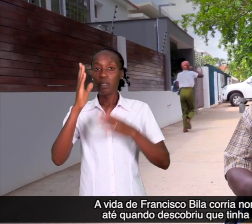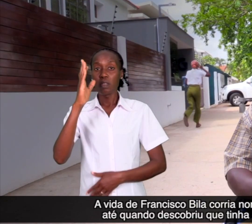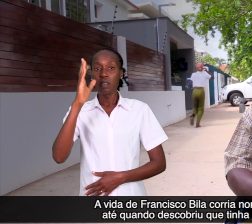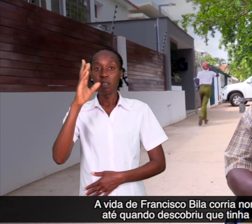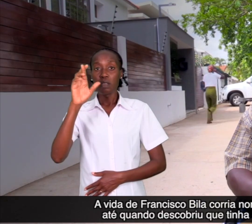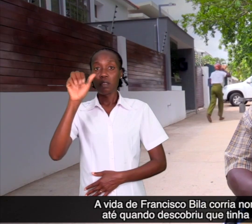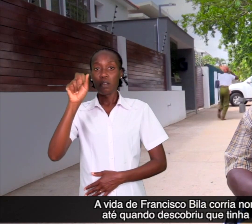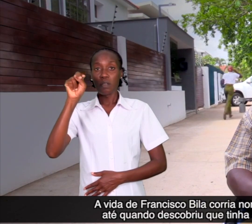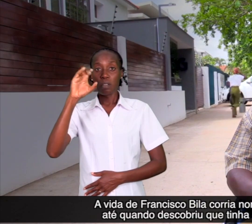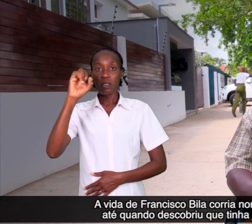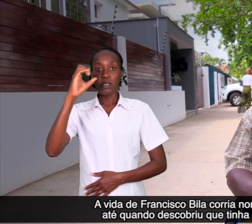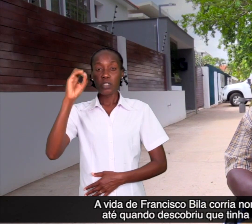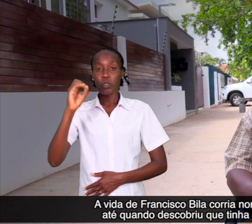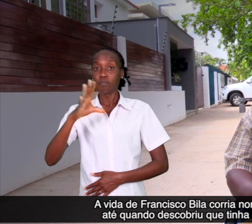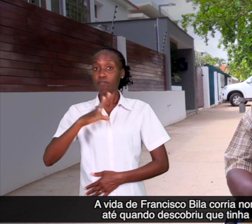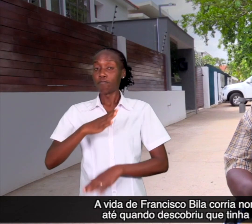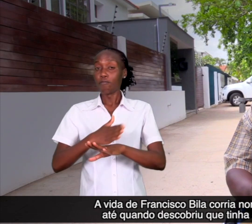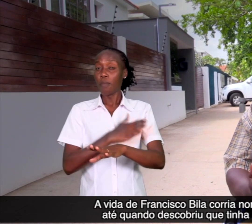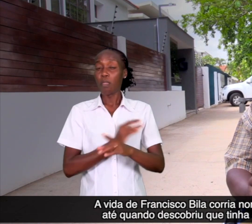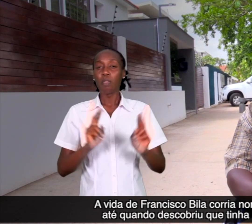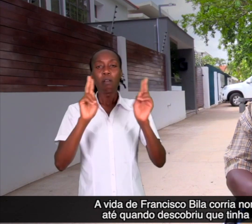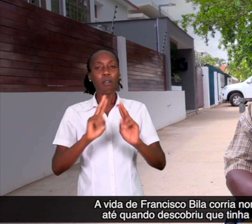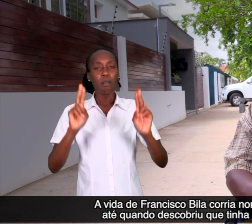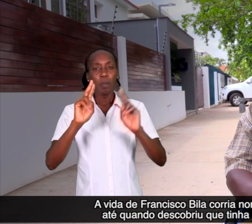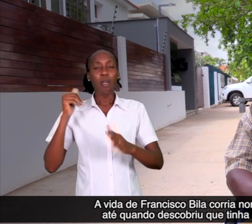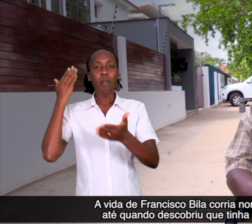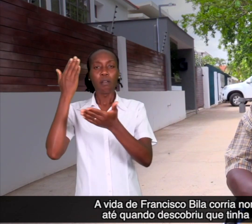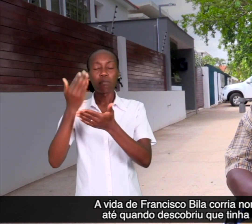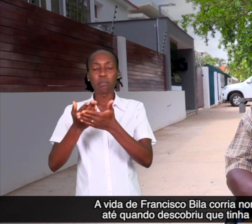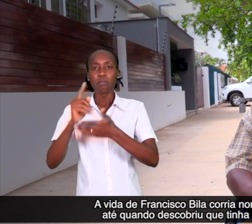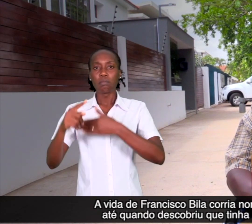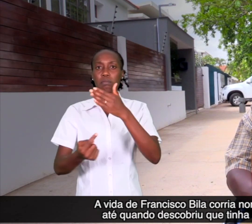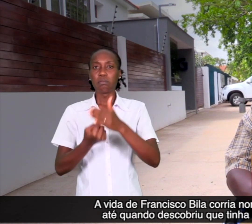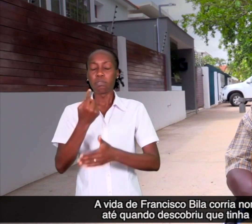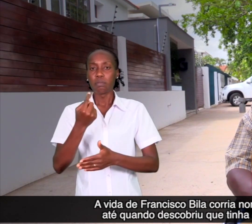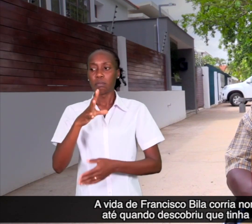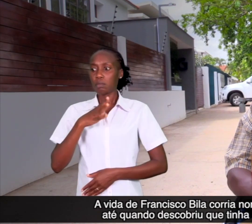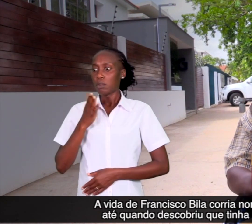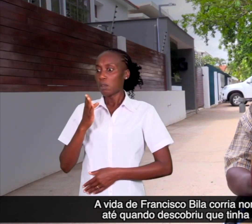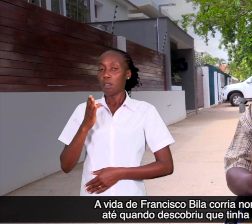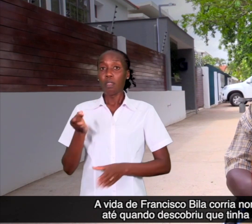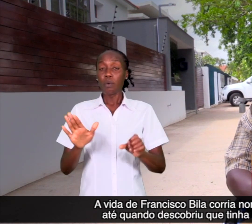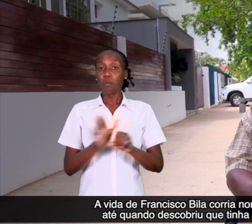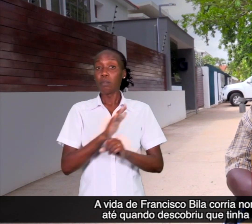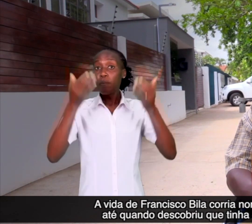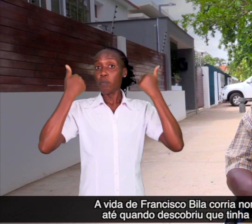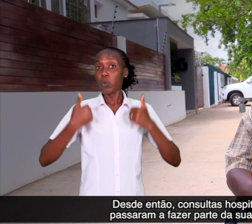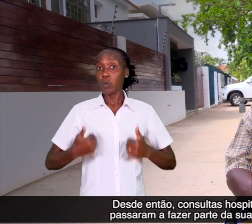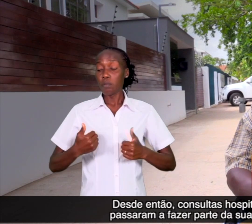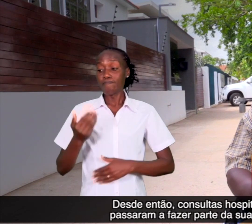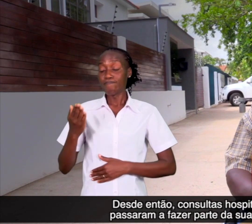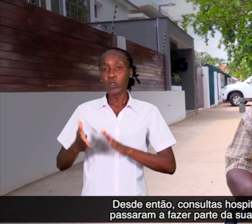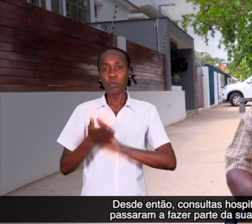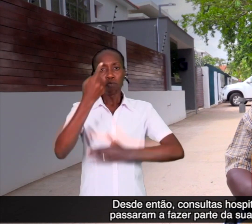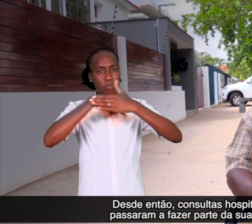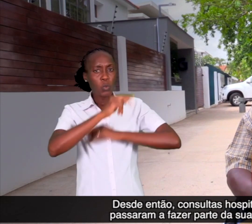A vida de Francisco Bila corria normalmente, até quando descobriu que tinha diabetes.